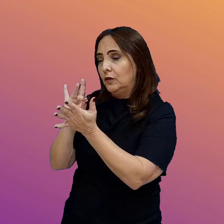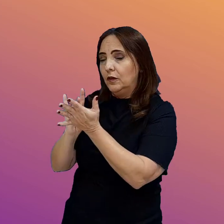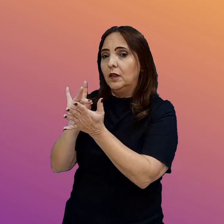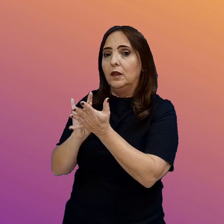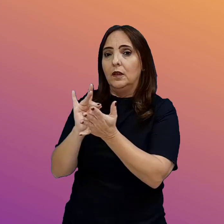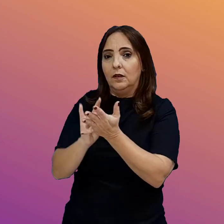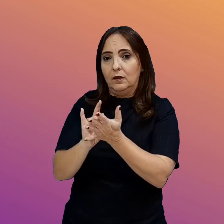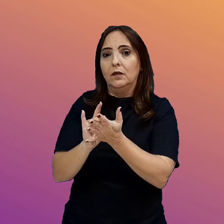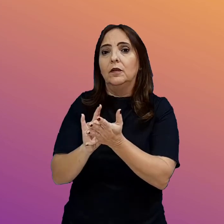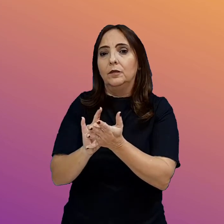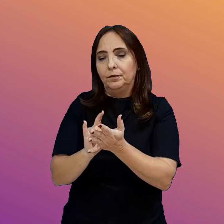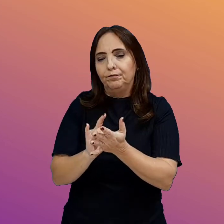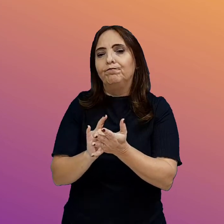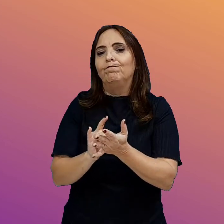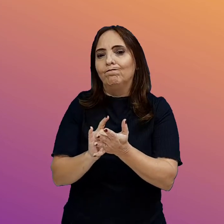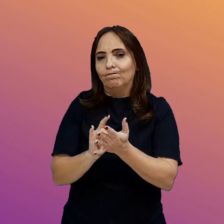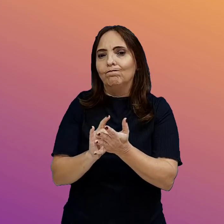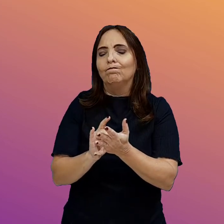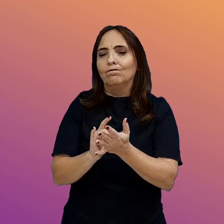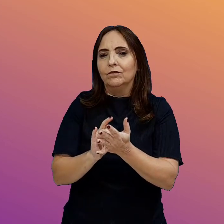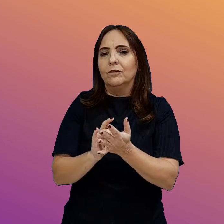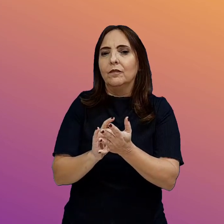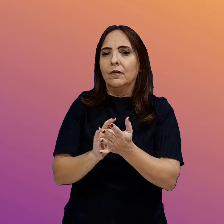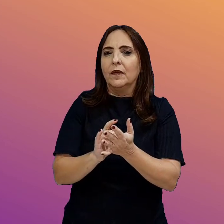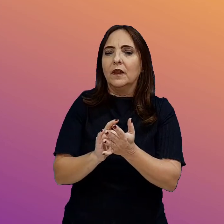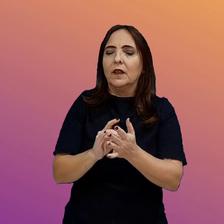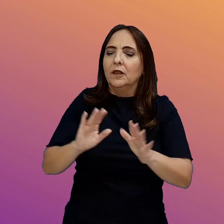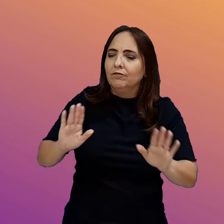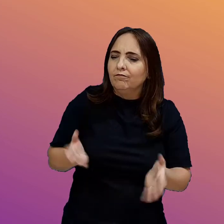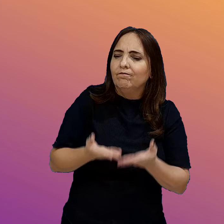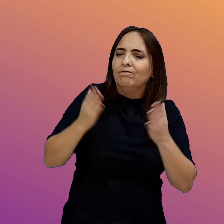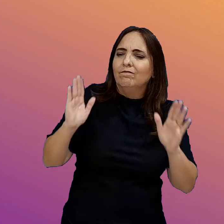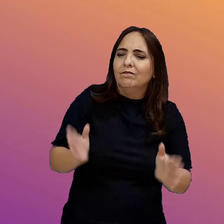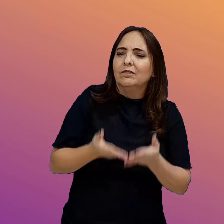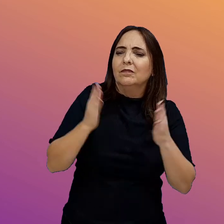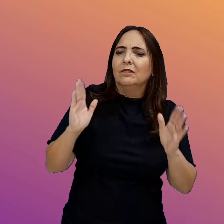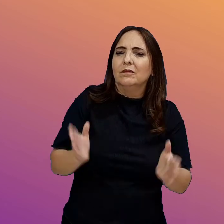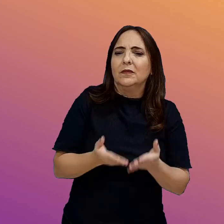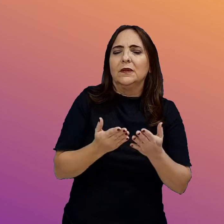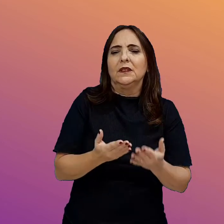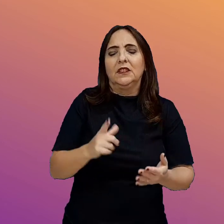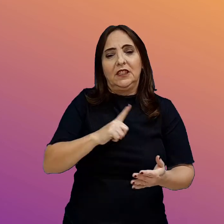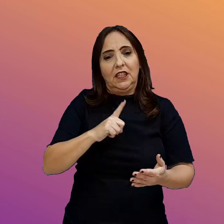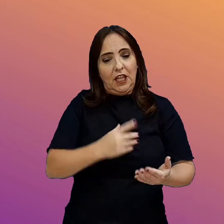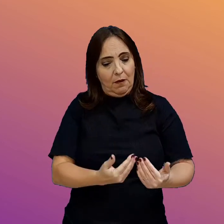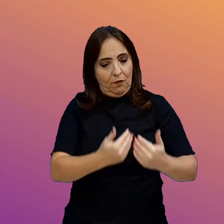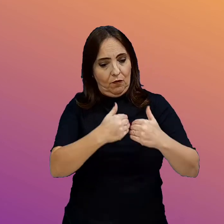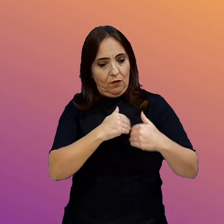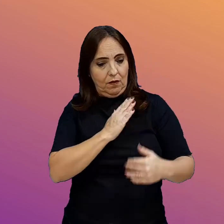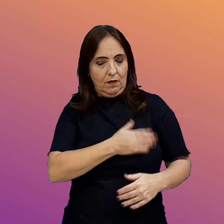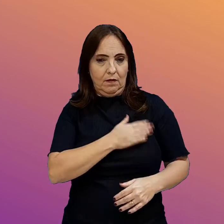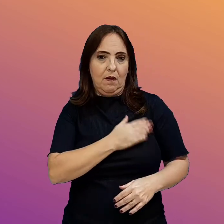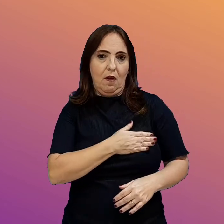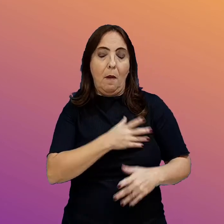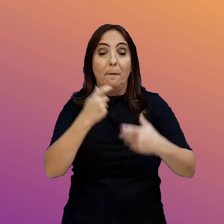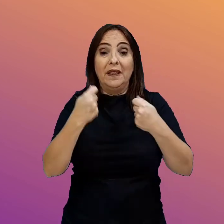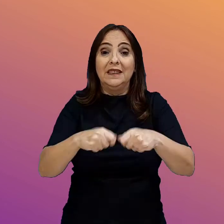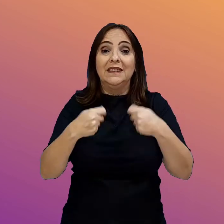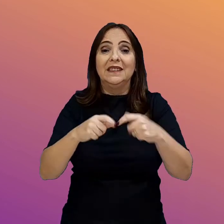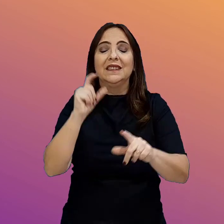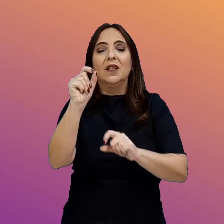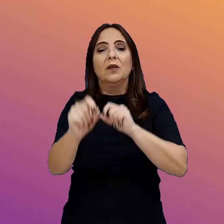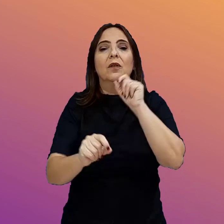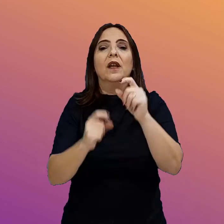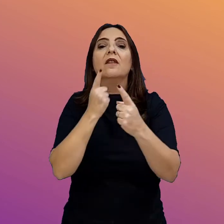muito intenso das motivações que a gente guarda no coração da gente. Tem que ter desejo. E aí é